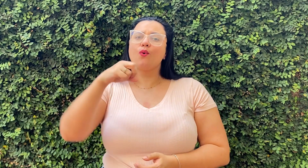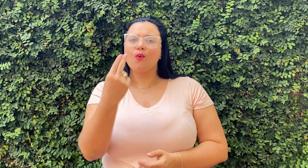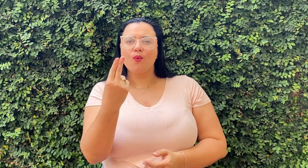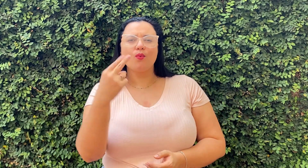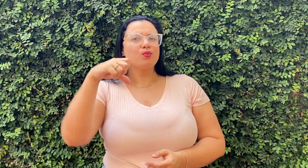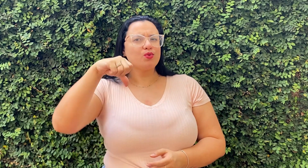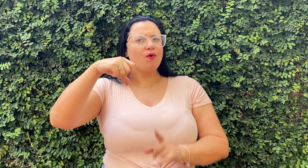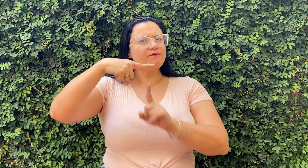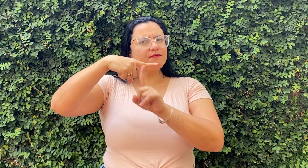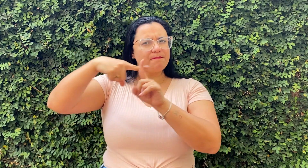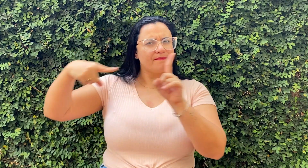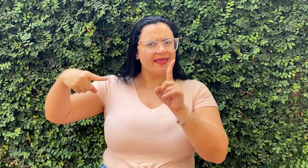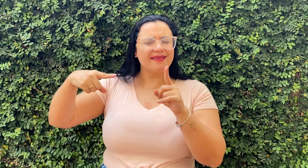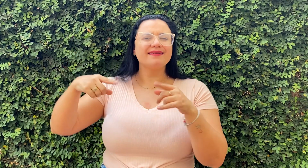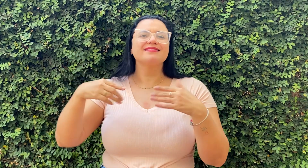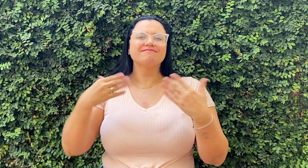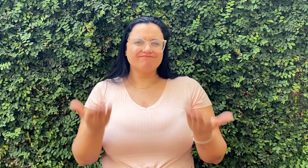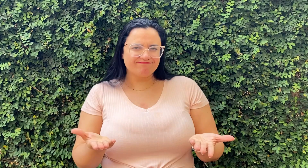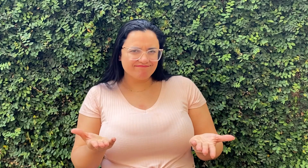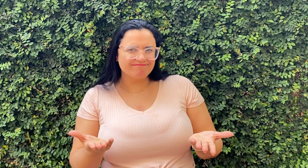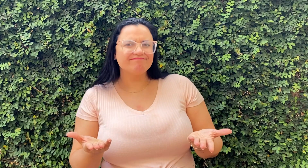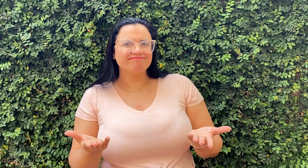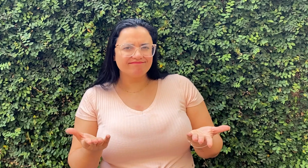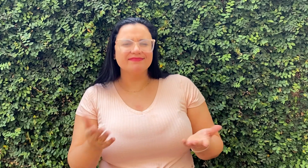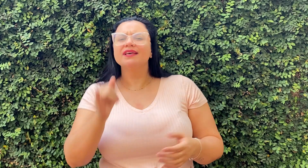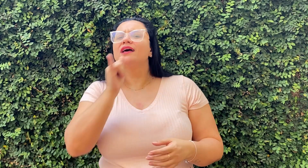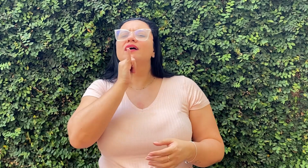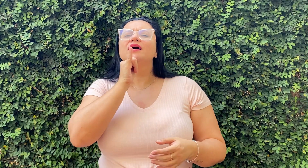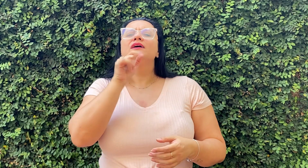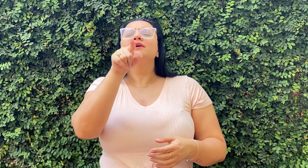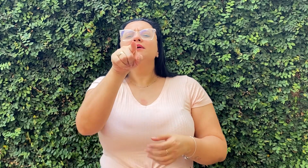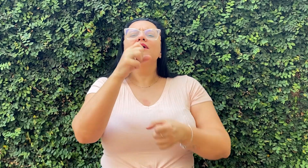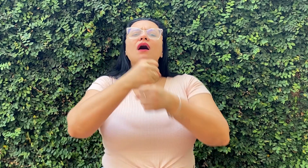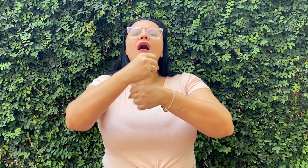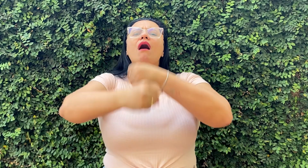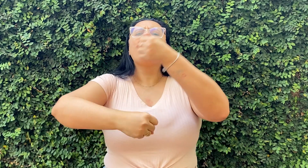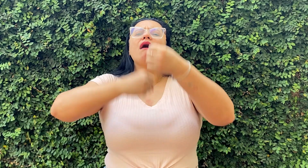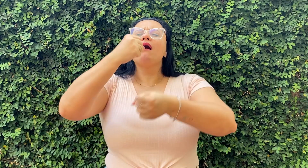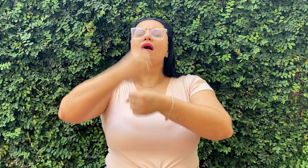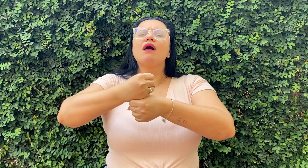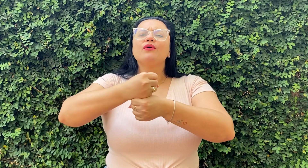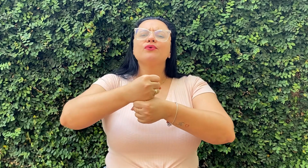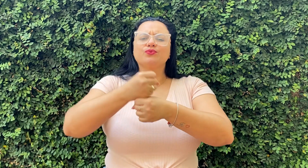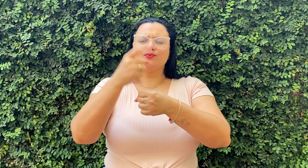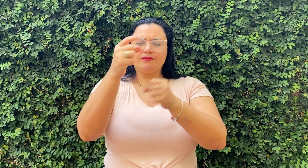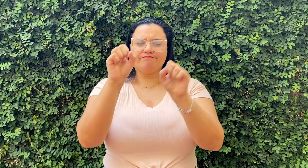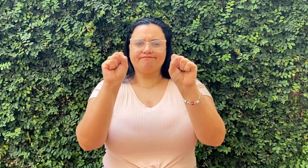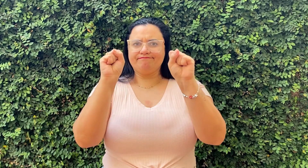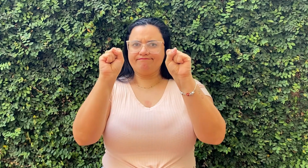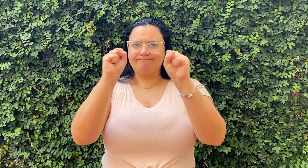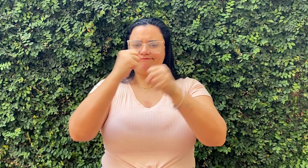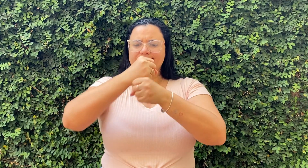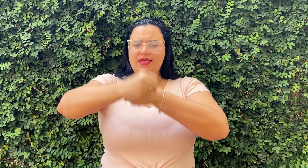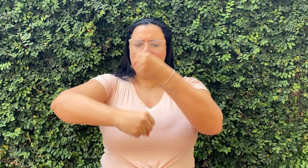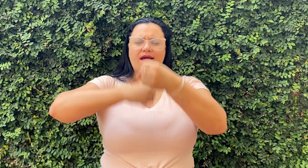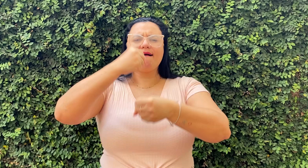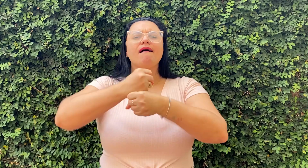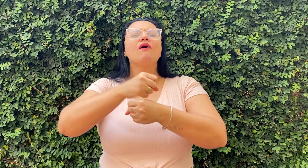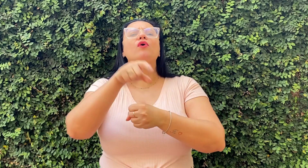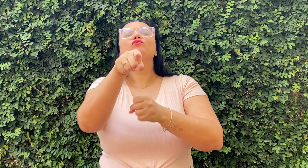Que 9h30 eu posso fazer dessas duas formas. Esse é o sinal de ano, ó, configuração em S. Que